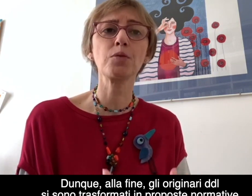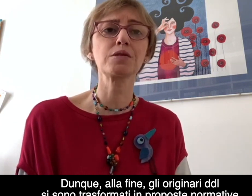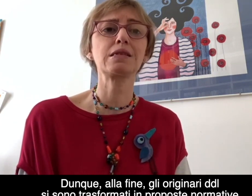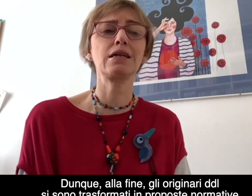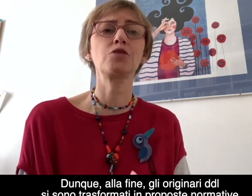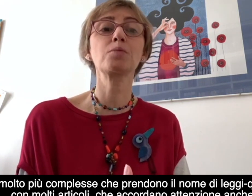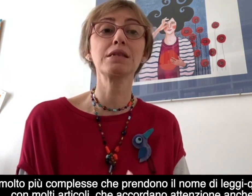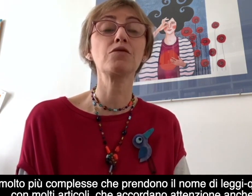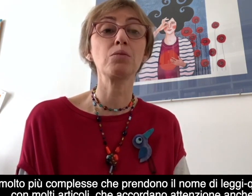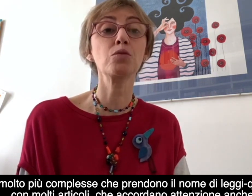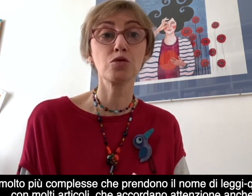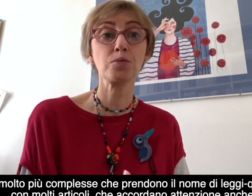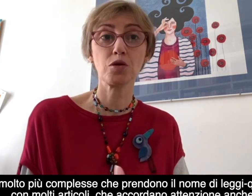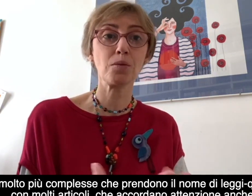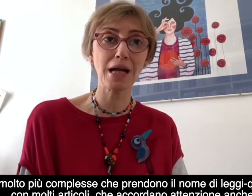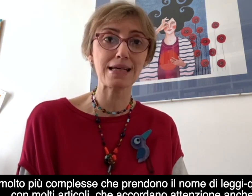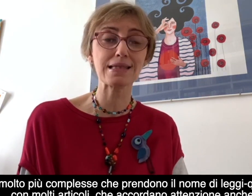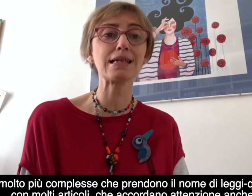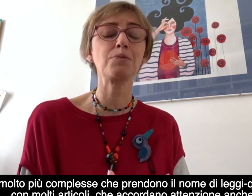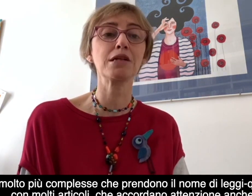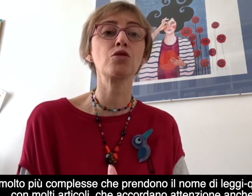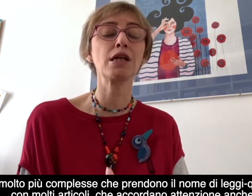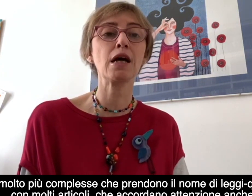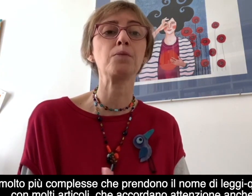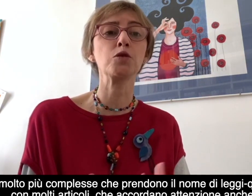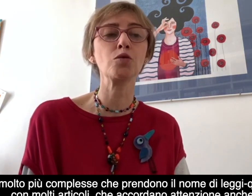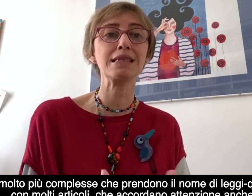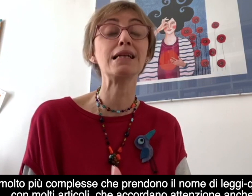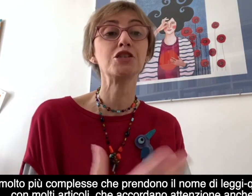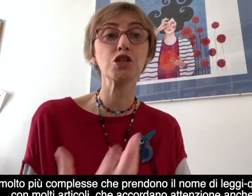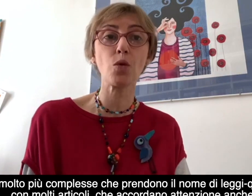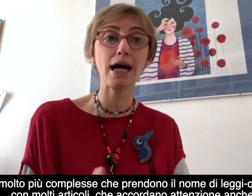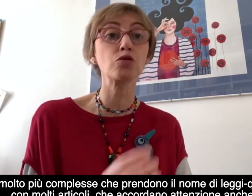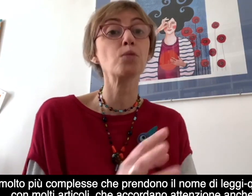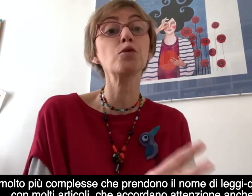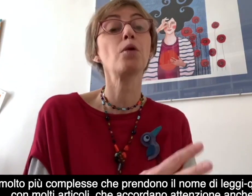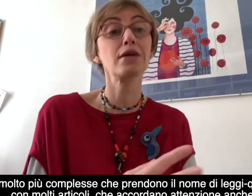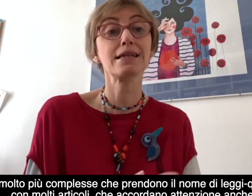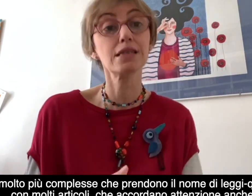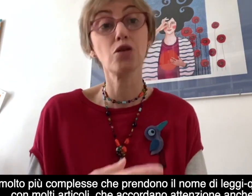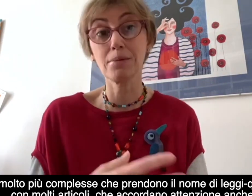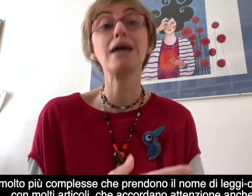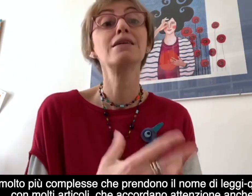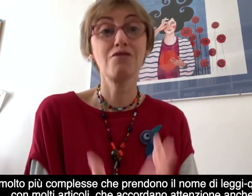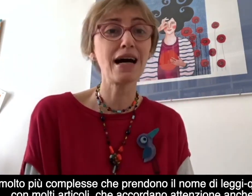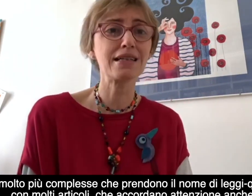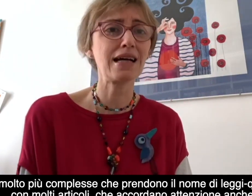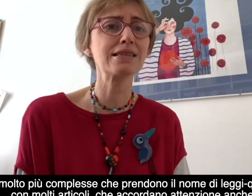normative molto più complesse che prendono il nome di leggi quadro non più pochi articoli ma vari articoli